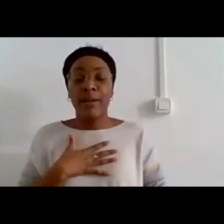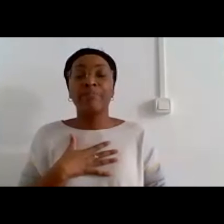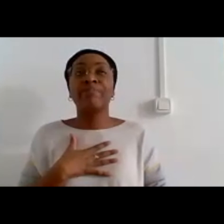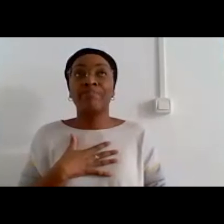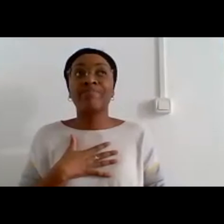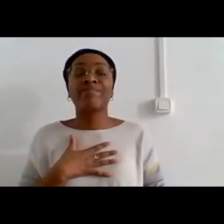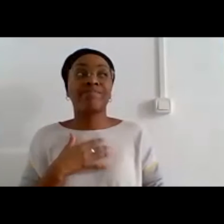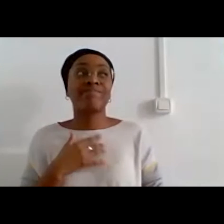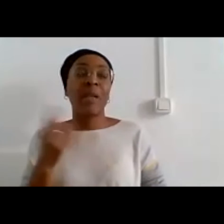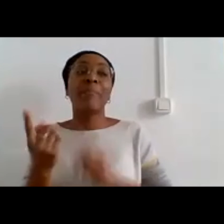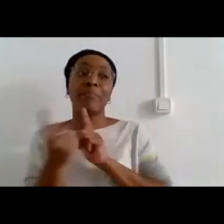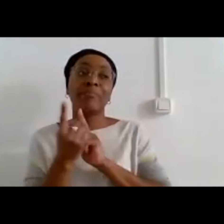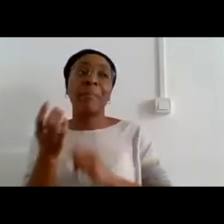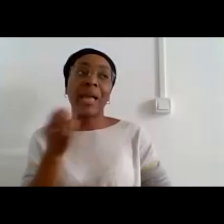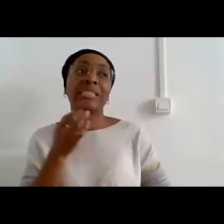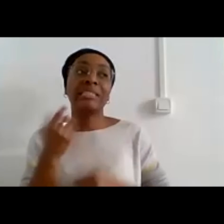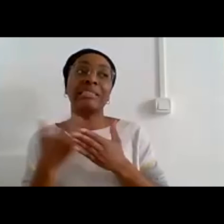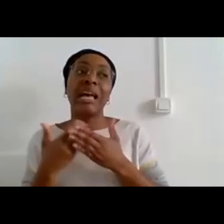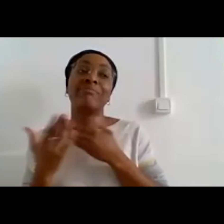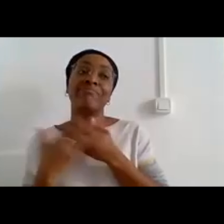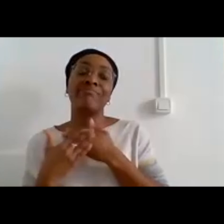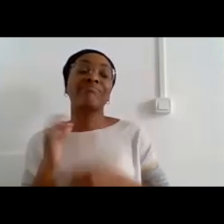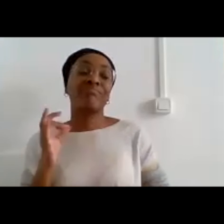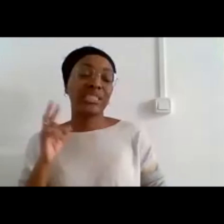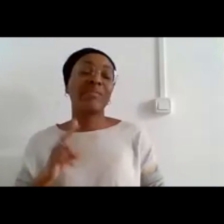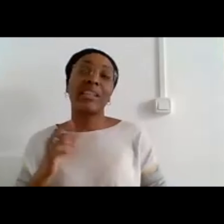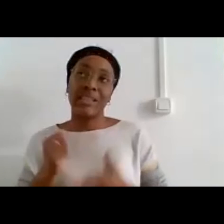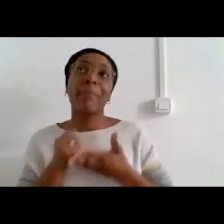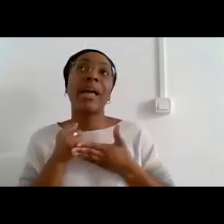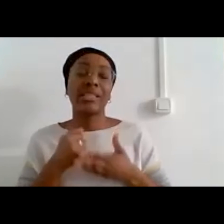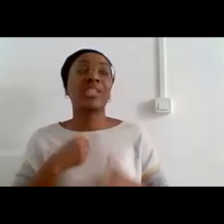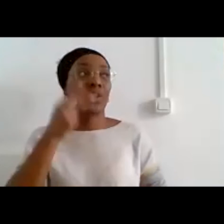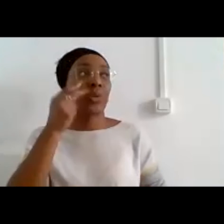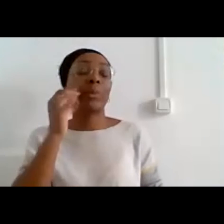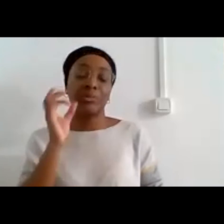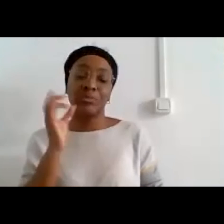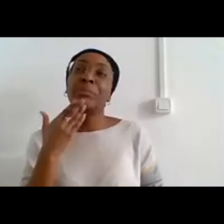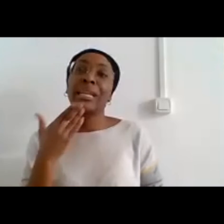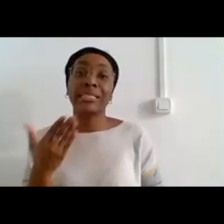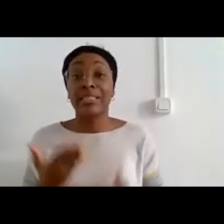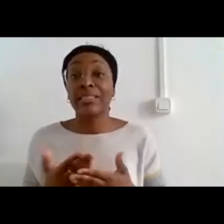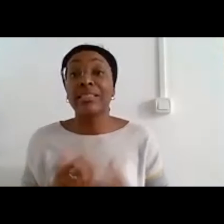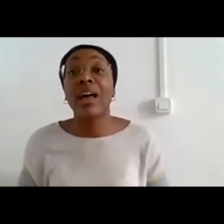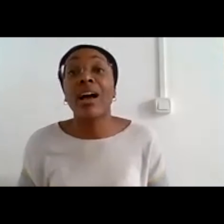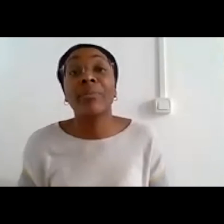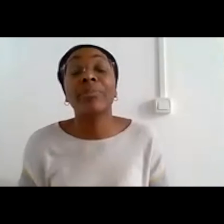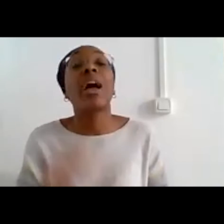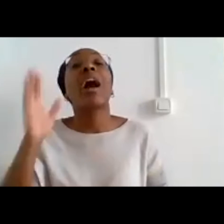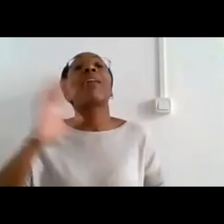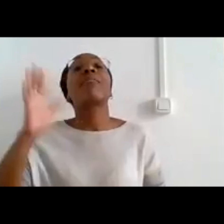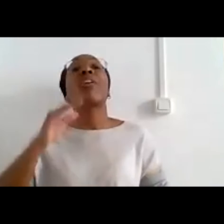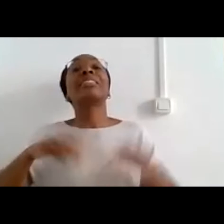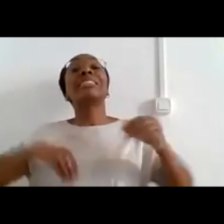avec, plein d'attention pour moi. Ça m'a vraiment aidé, quoi. Cette vérité-là, je l'ai reçue comme il fallait. Moi, je me rappelle, mon directeur d'école biblique disait à tous